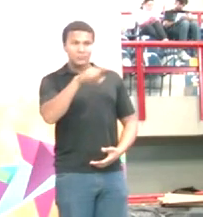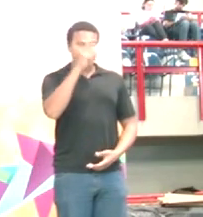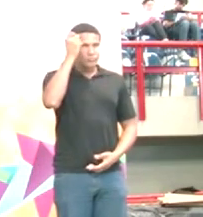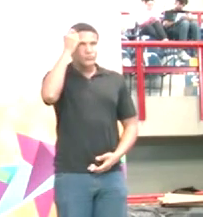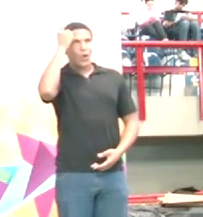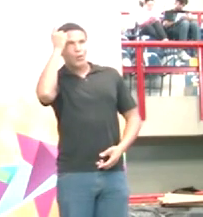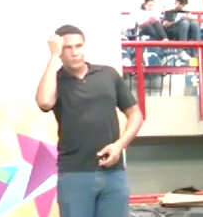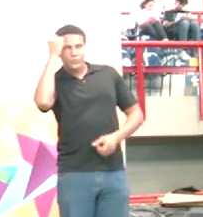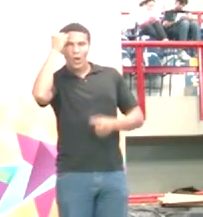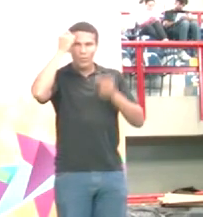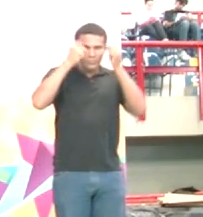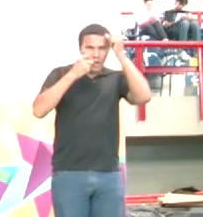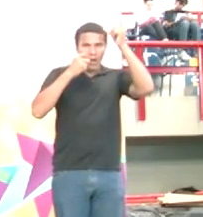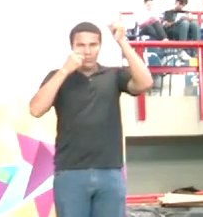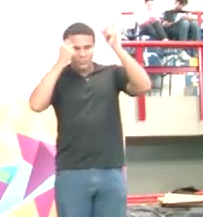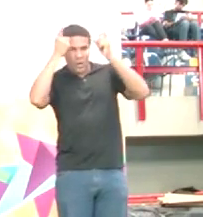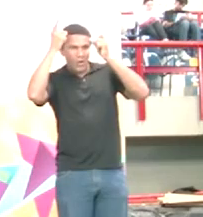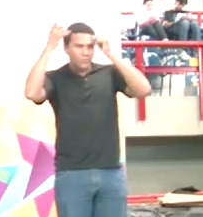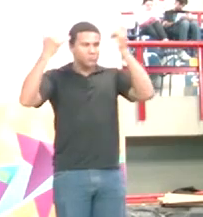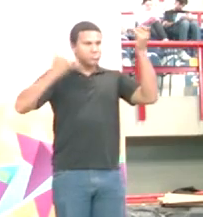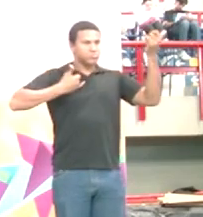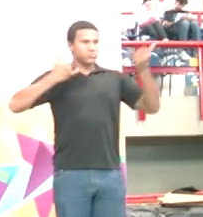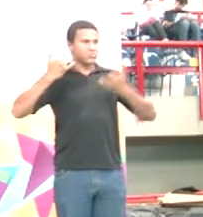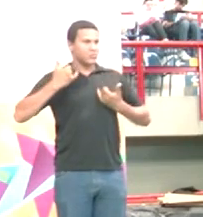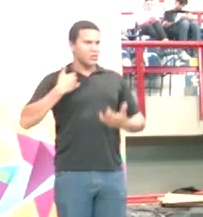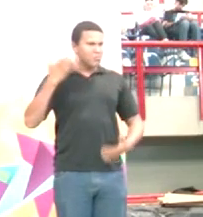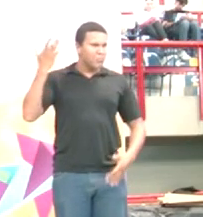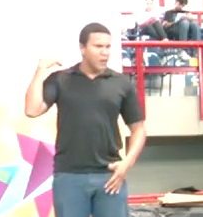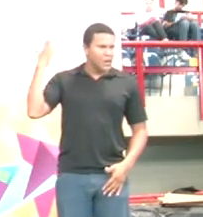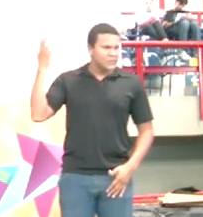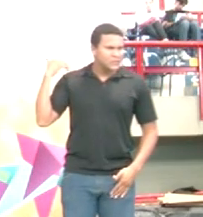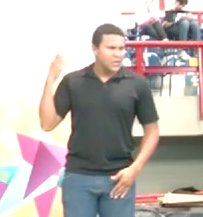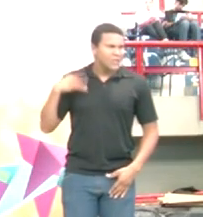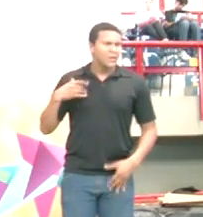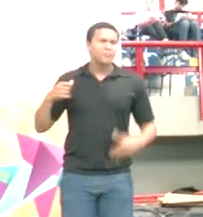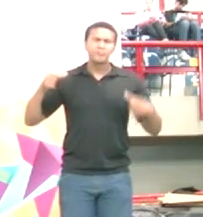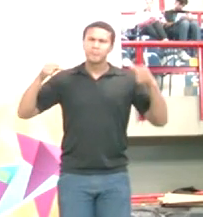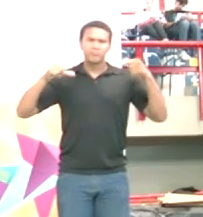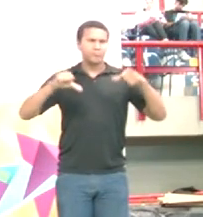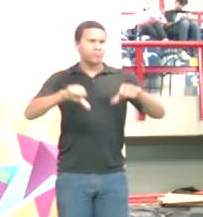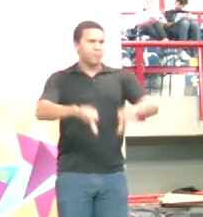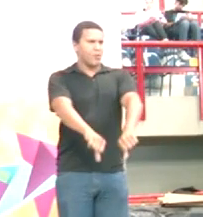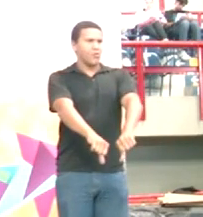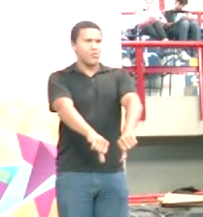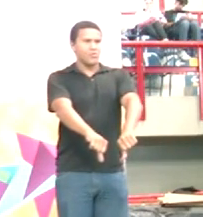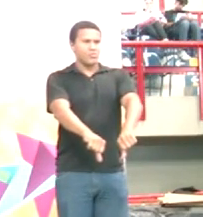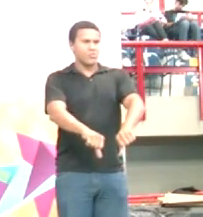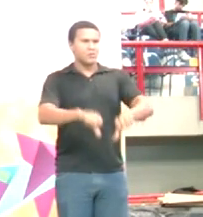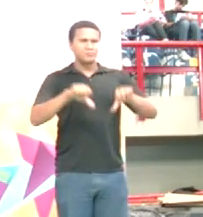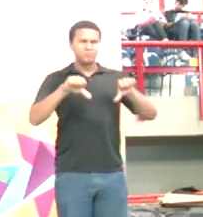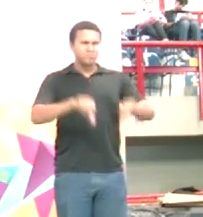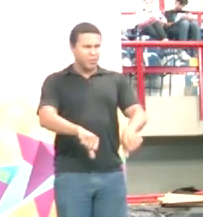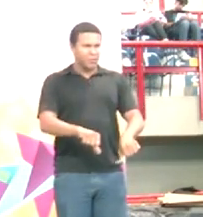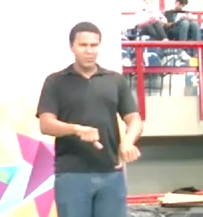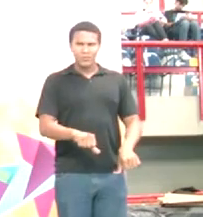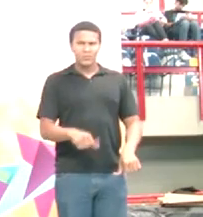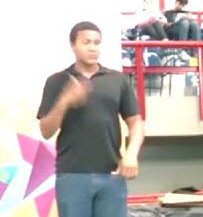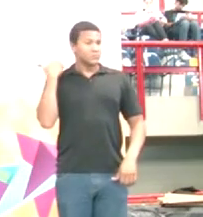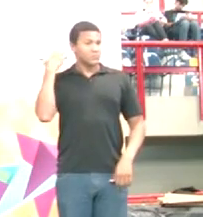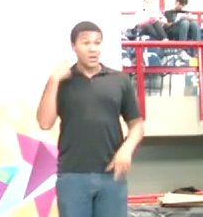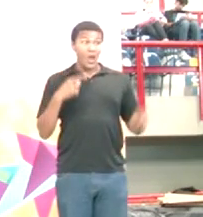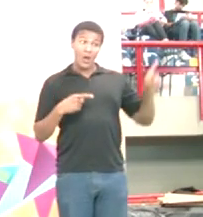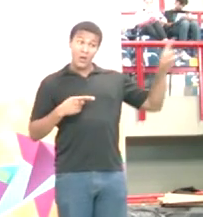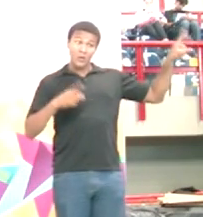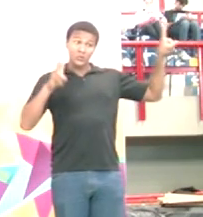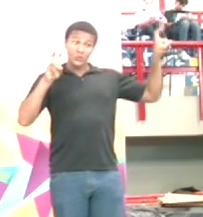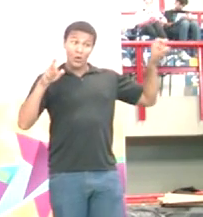sabendo. Gente, nessa época era muito pior isso, entenda. Isso, estou falando,